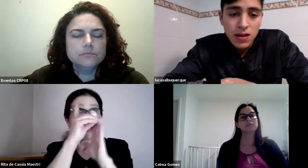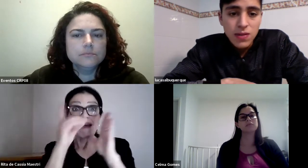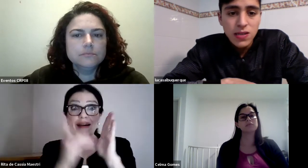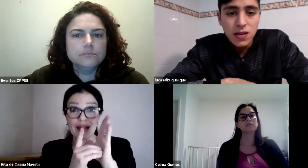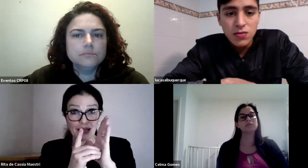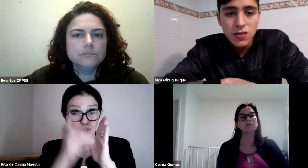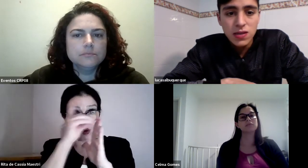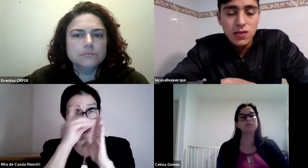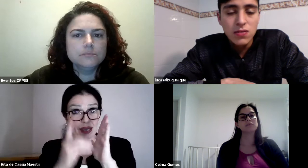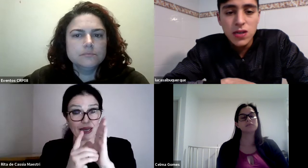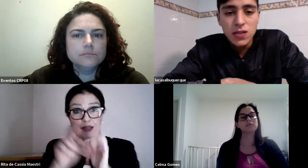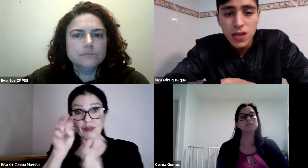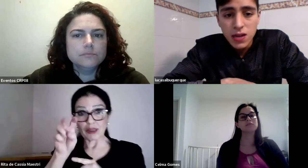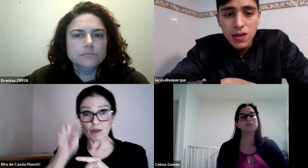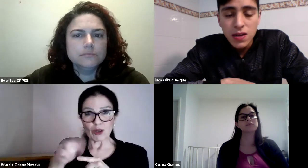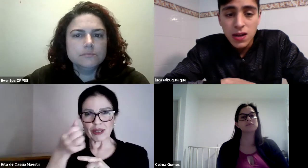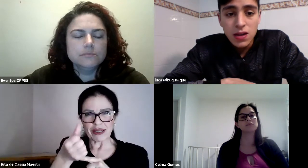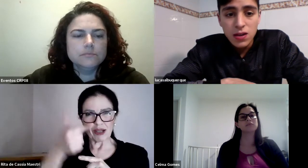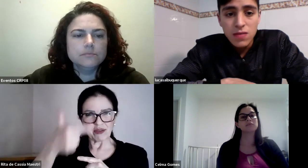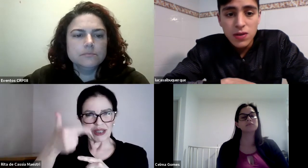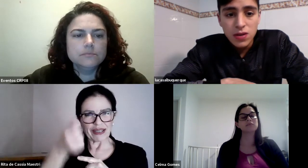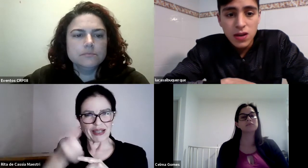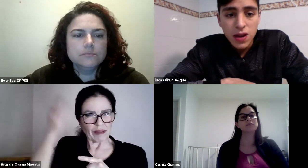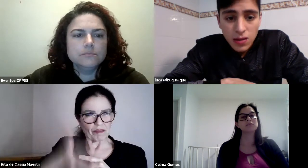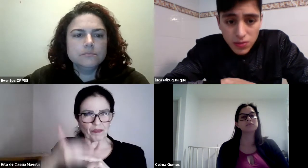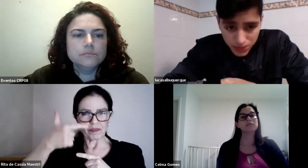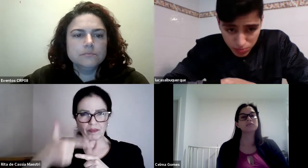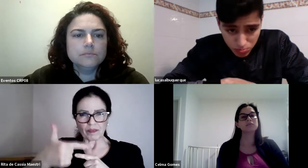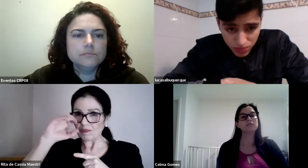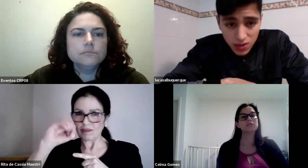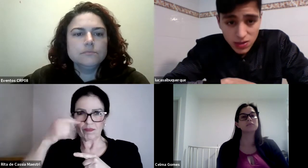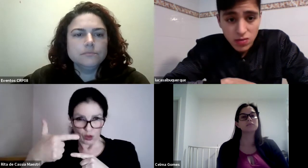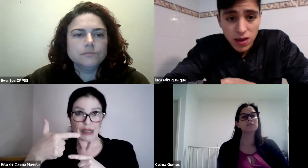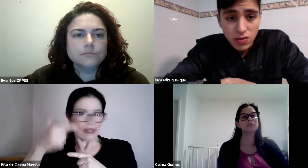a Libras, ela trouxe essa segurança, né? A lei de Libras, o decreto